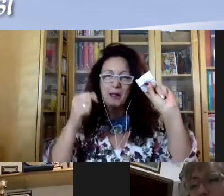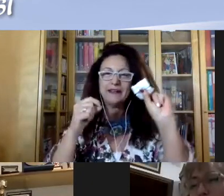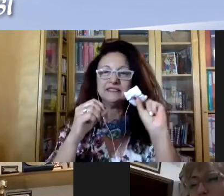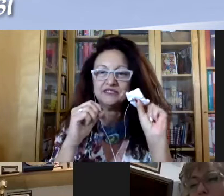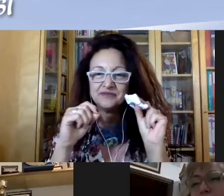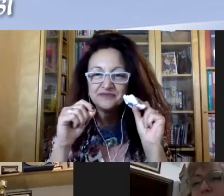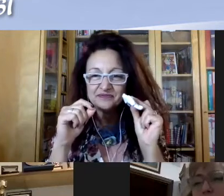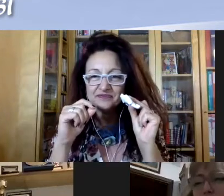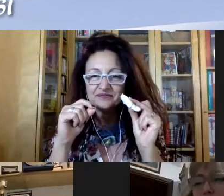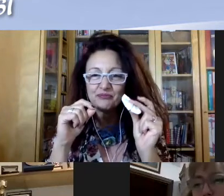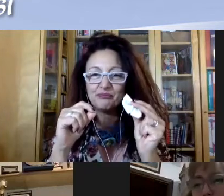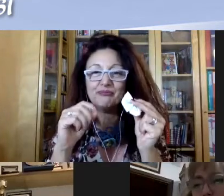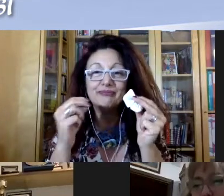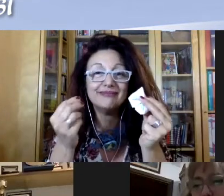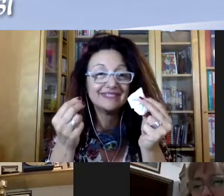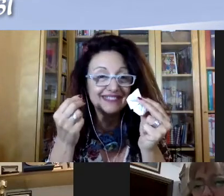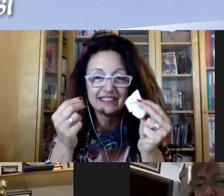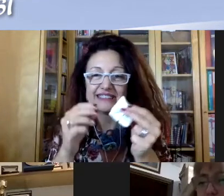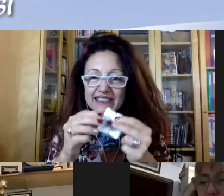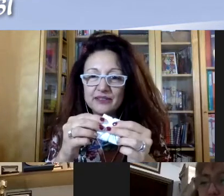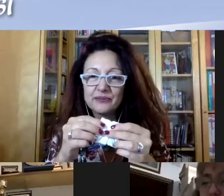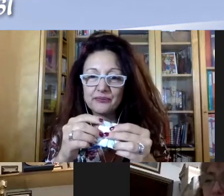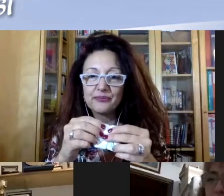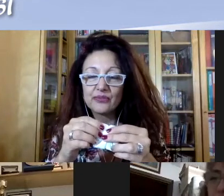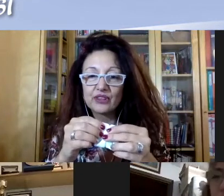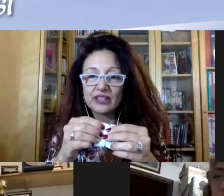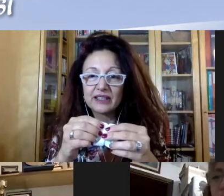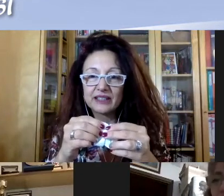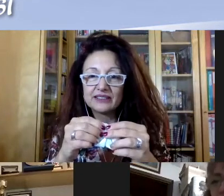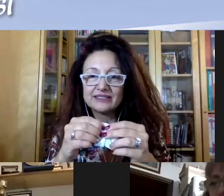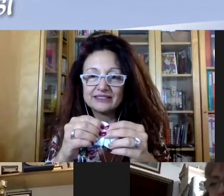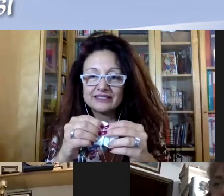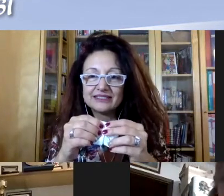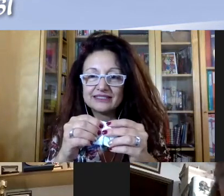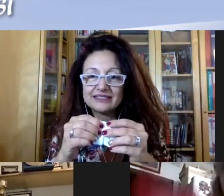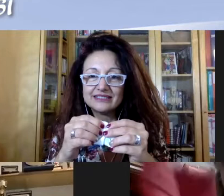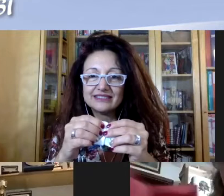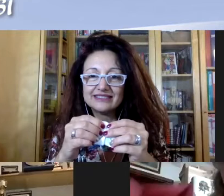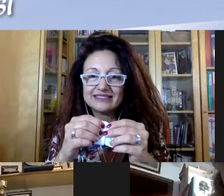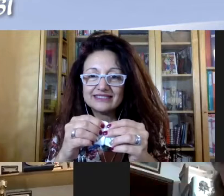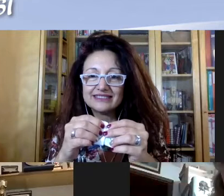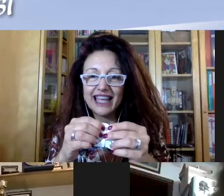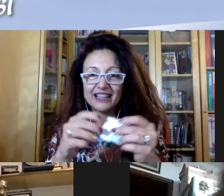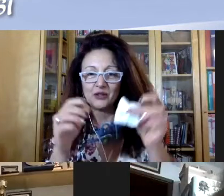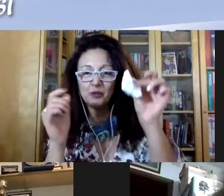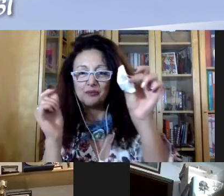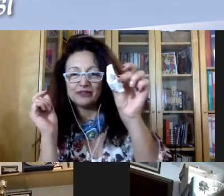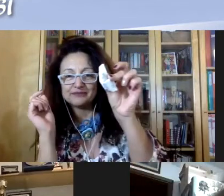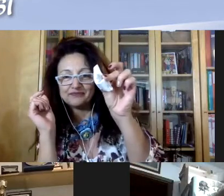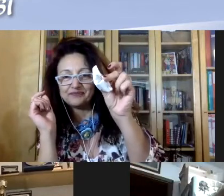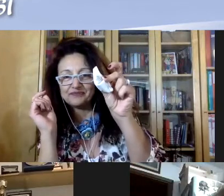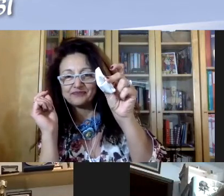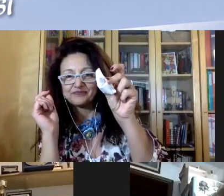Adesso lo prendiamo, ok? Teniamo con col dito, lo teniamo, non so se si vede perché non so, qua. Ecco,